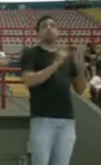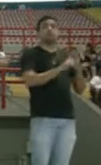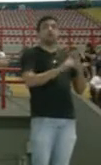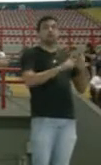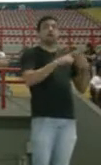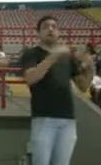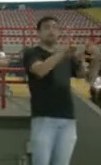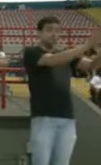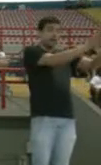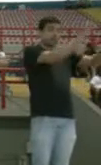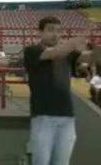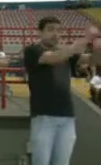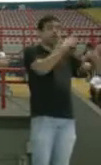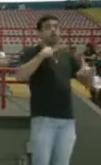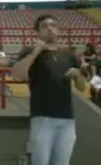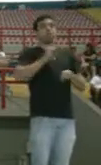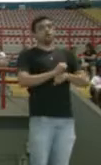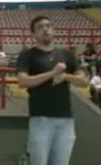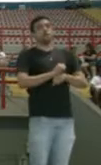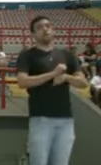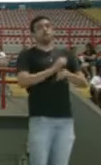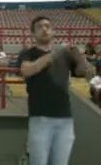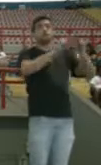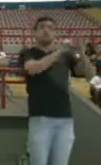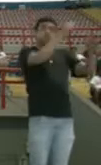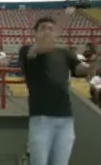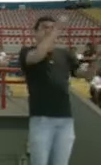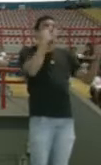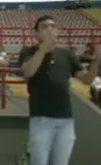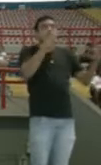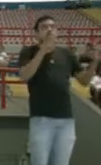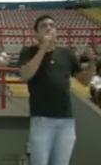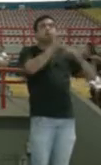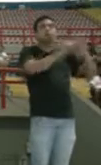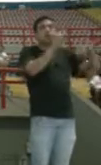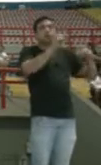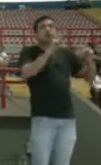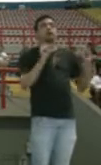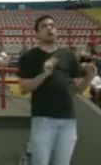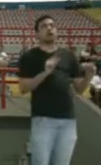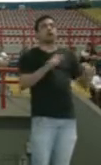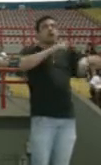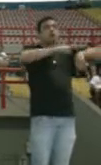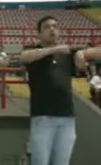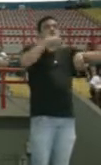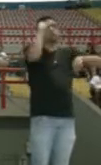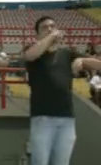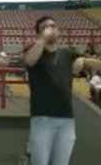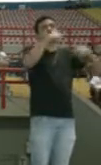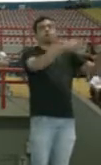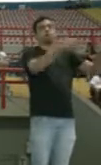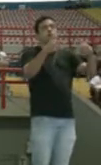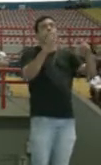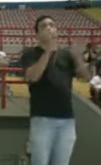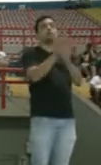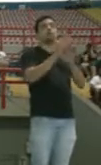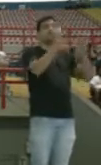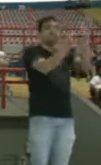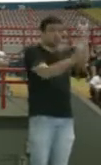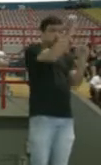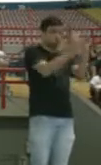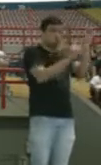vai parar quando a máquina parar. Pela primeira vez a gente vai ter noção do que é um negócio chamado hora de trabalho. Porque na